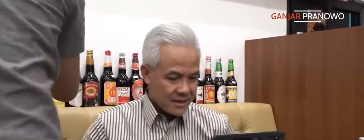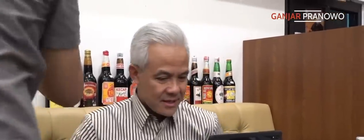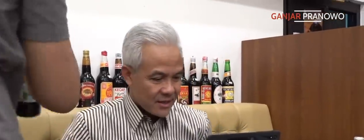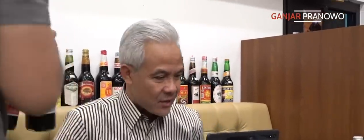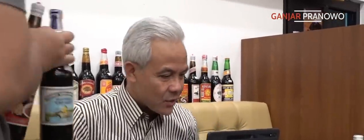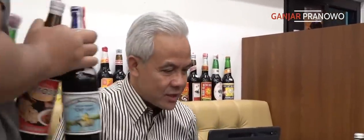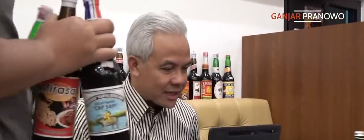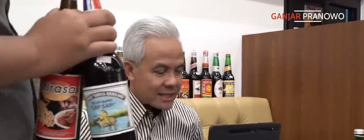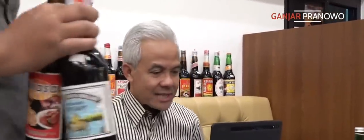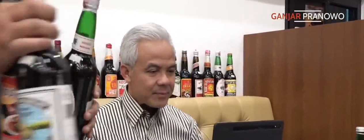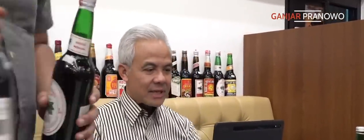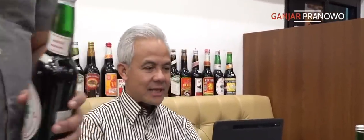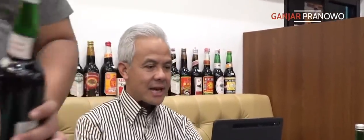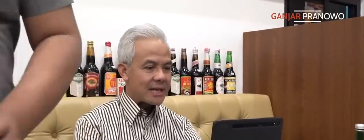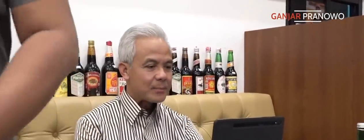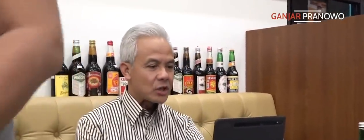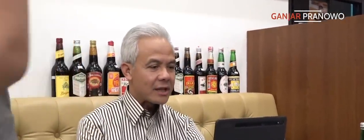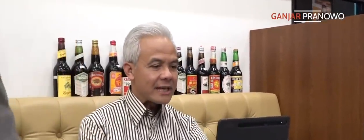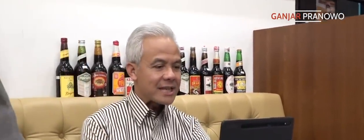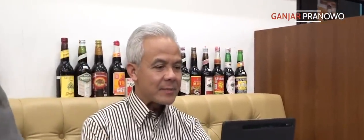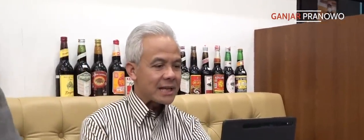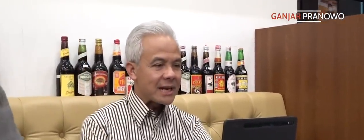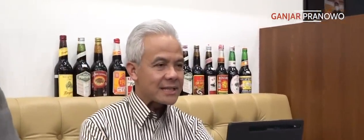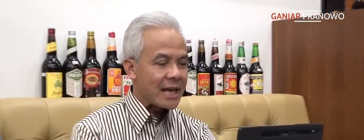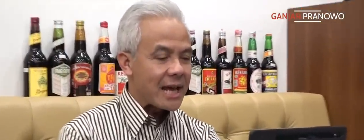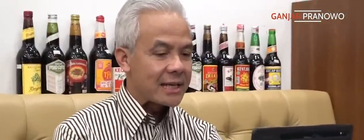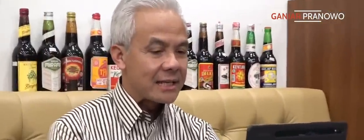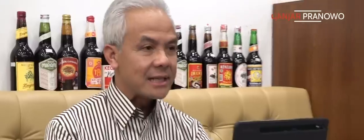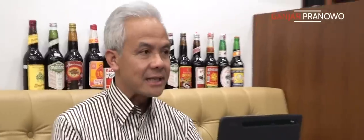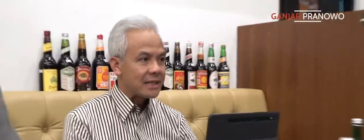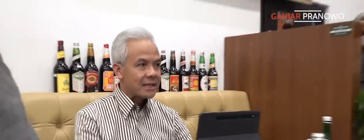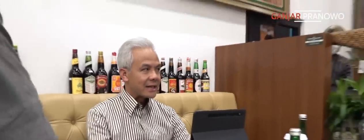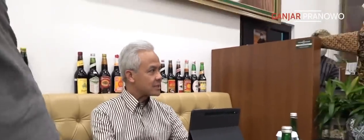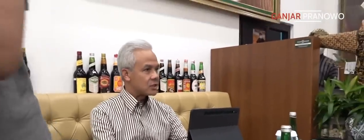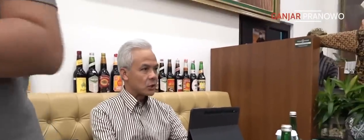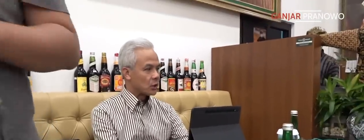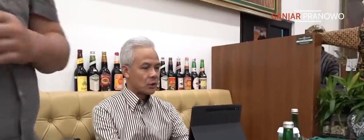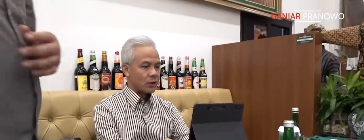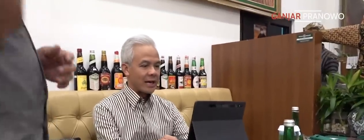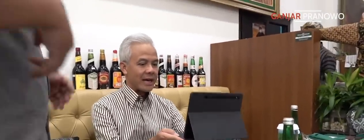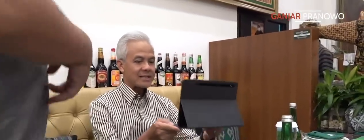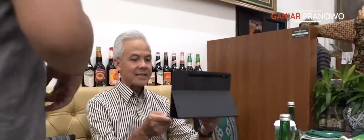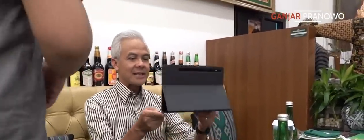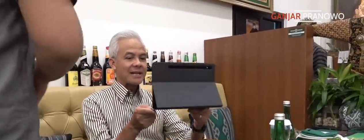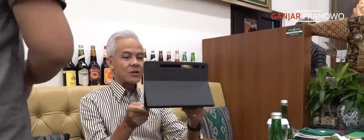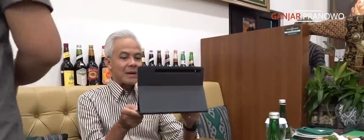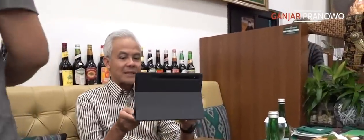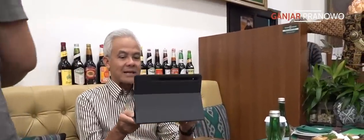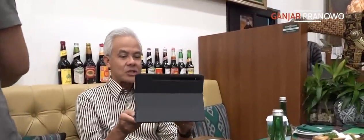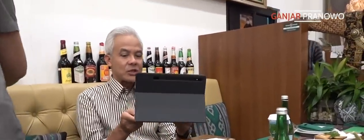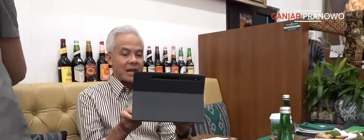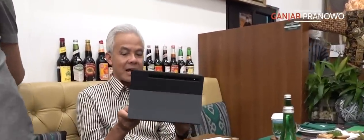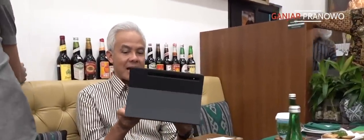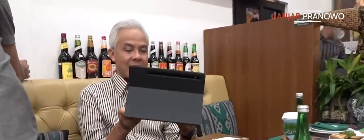kenapa oh ini kecap ini ya ini botol kecap ini karena saya lagi di resto ya Jadi ini ada